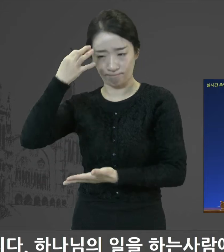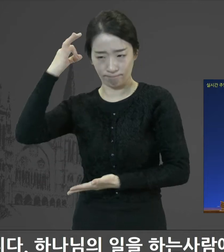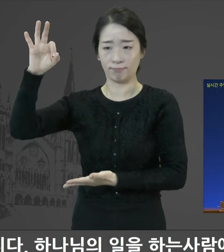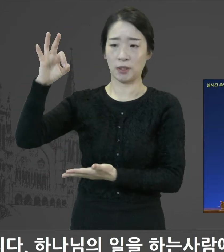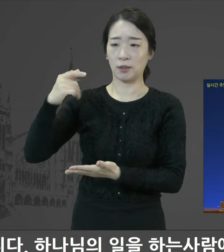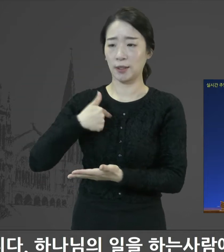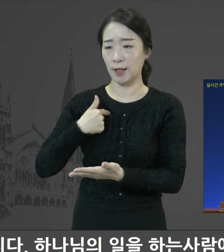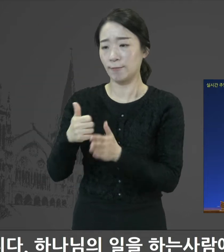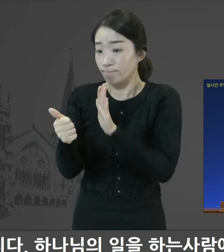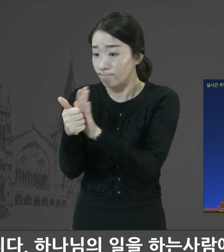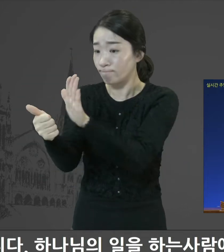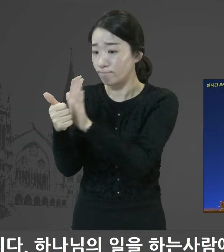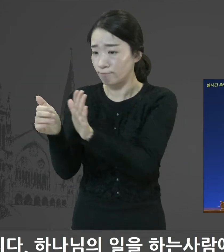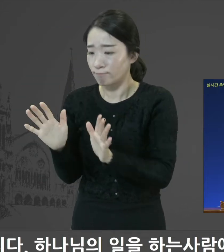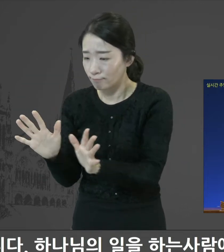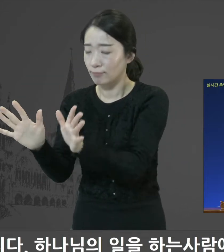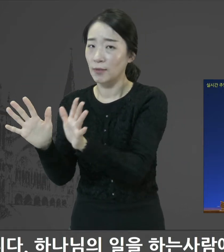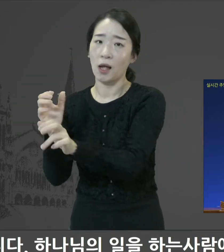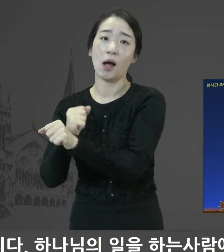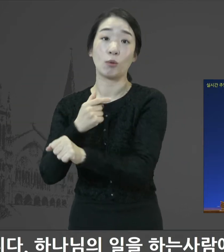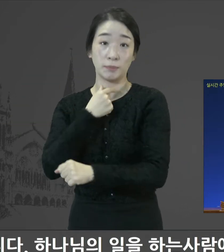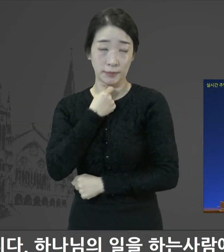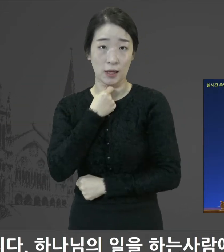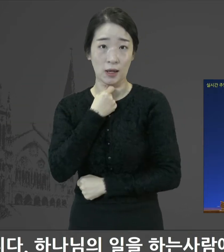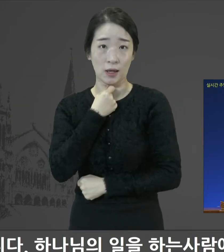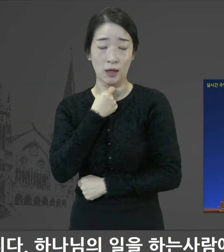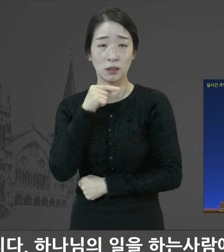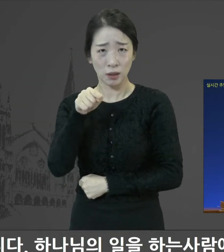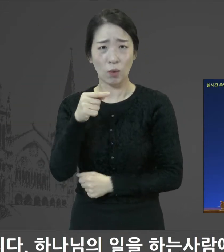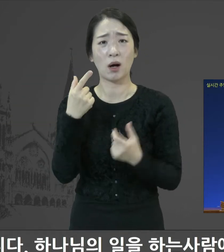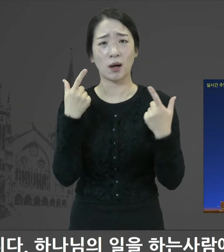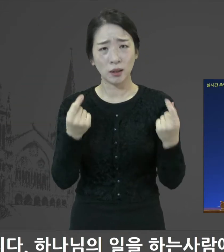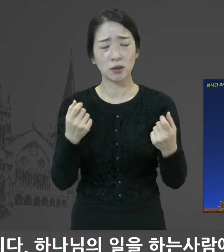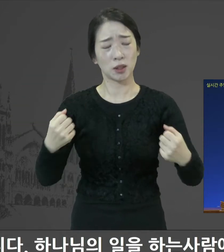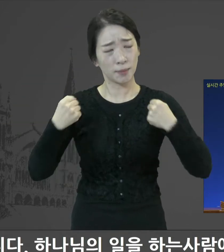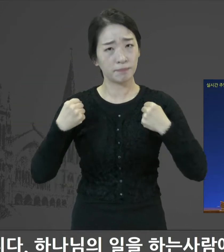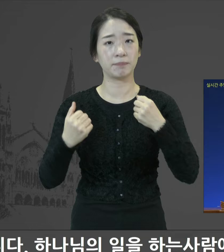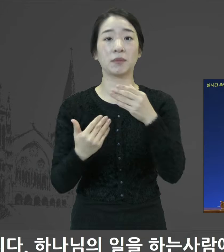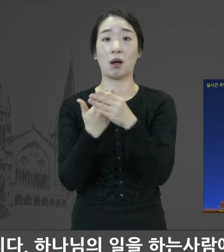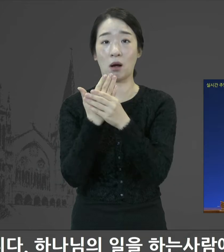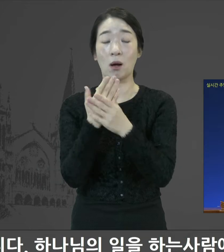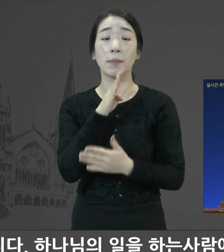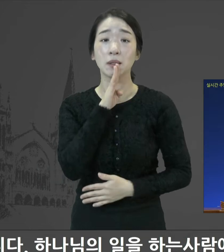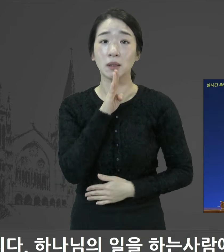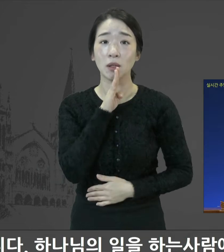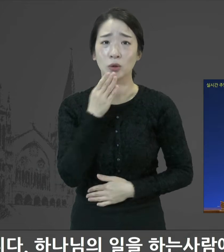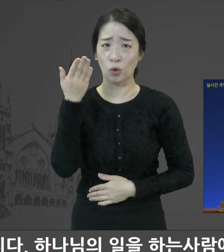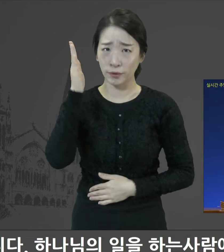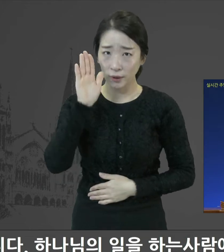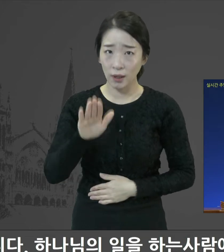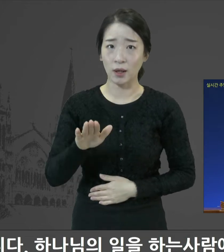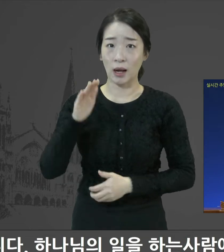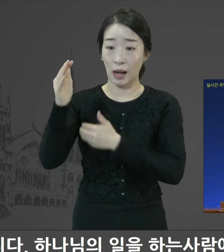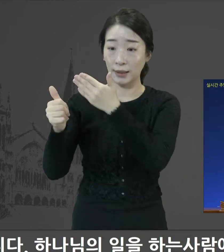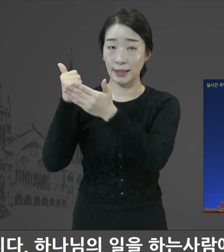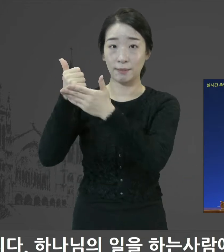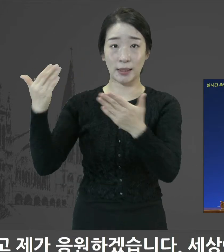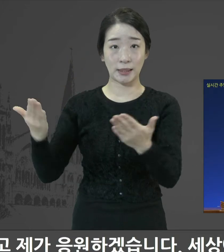제가 응원해 드리겠습니다. 근데 세상에서도 그렇게 하면 힘이 나는데 하나님 일을